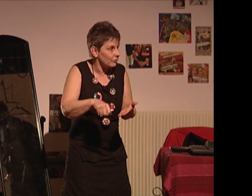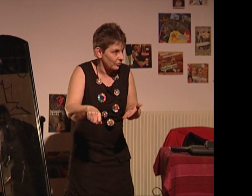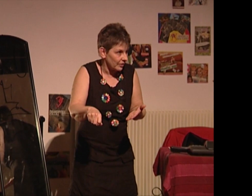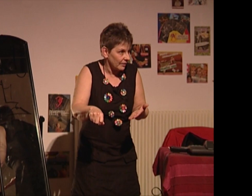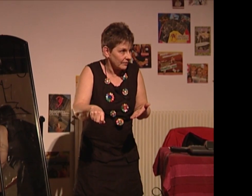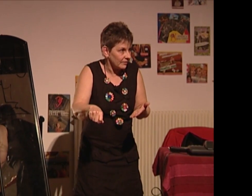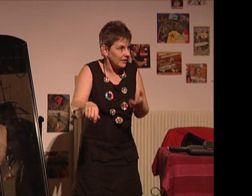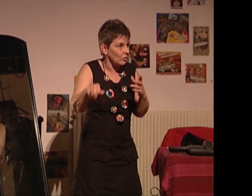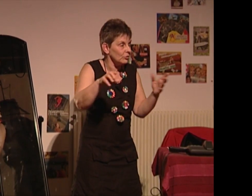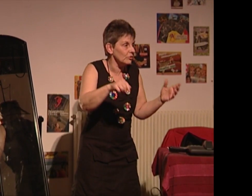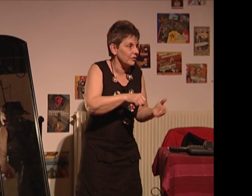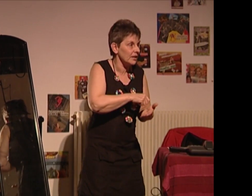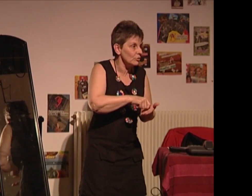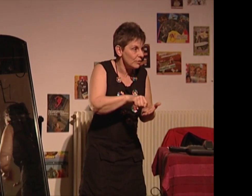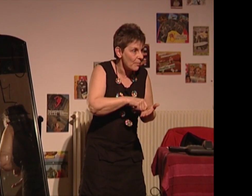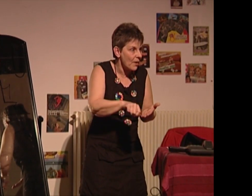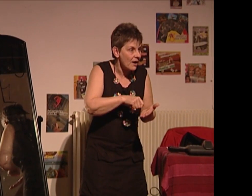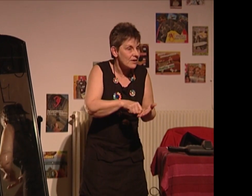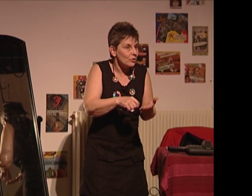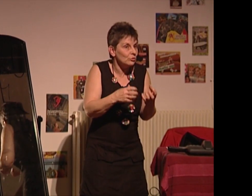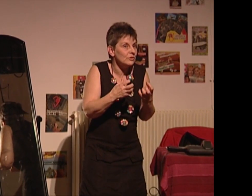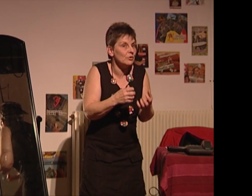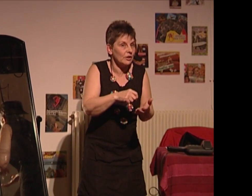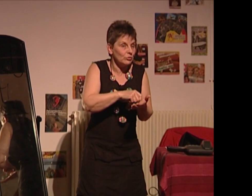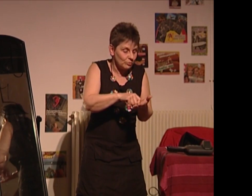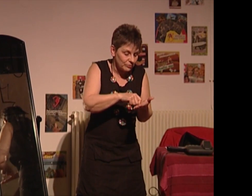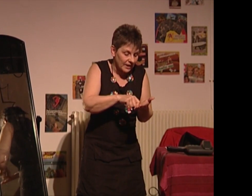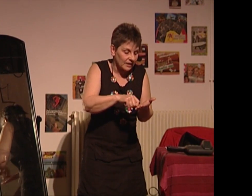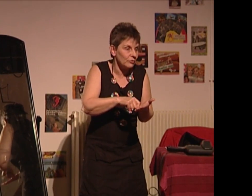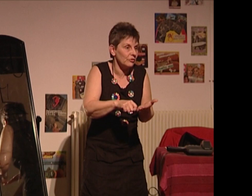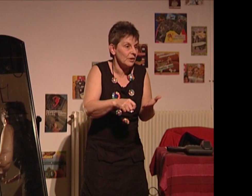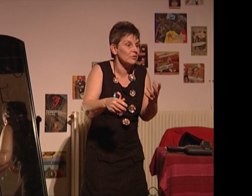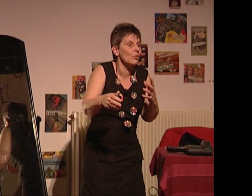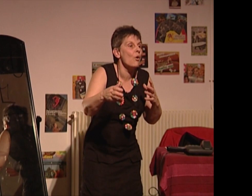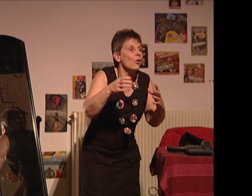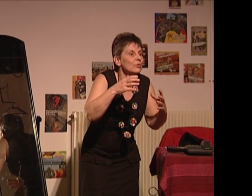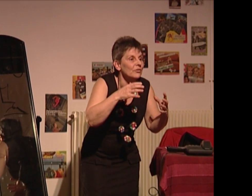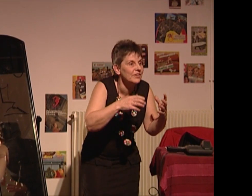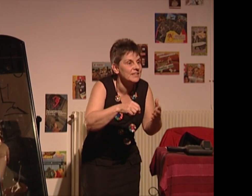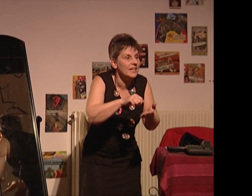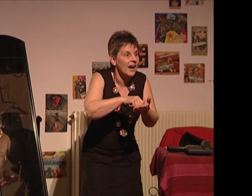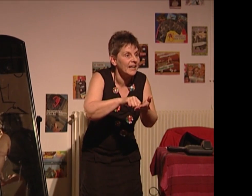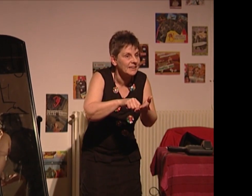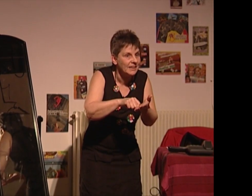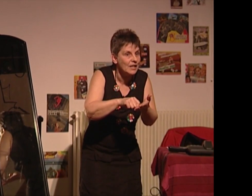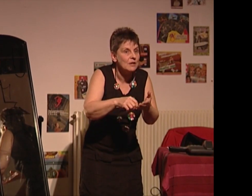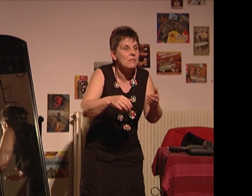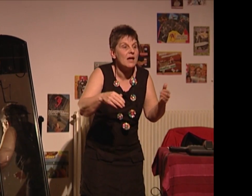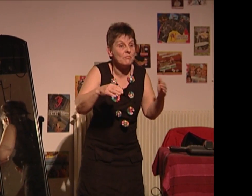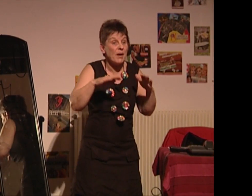français. L'école de Jules Ferry ne lui a pas donné l'occasion de pouvoir écrire le français parce qu'on lui enseignait à écrire, mais pas dans